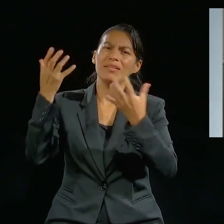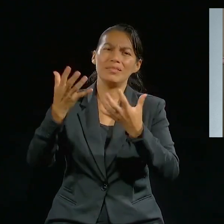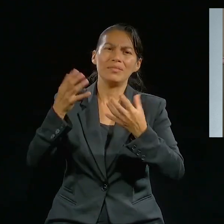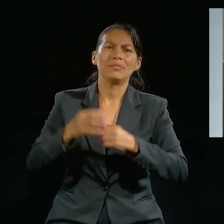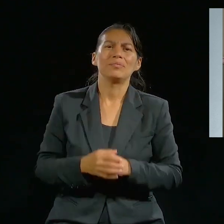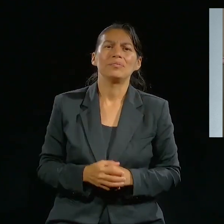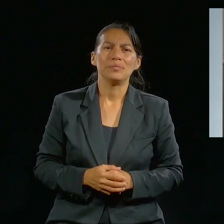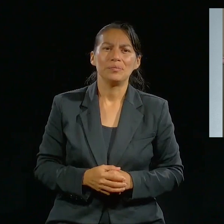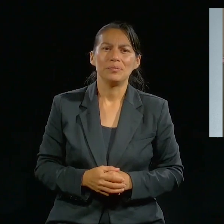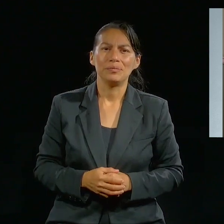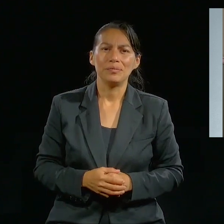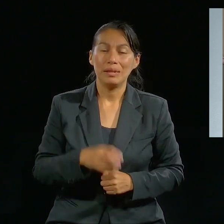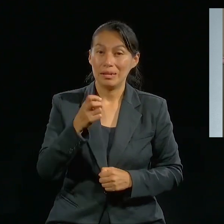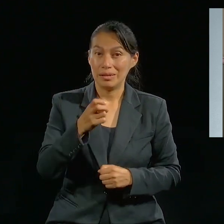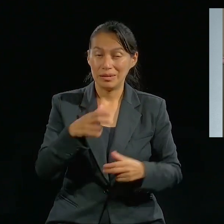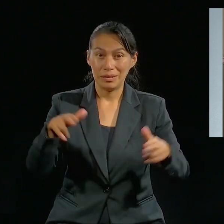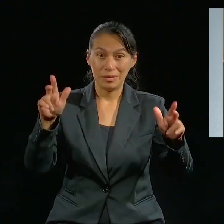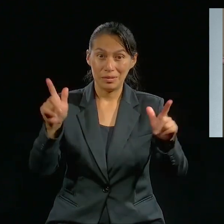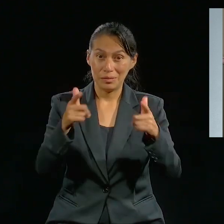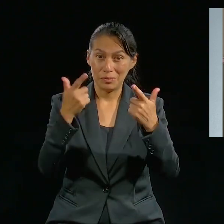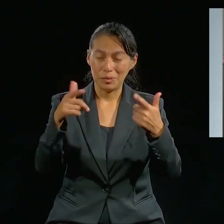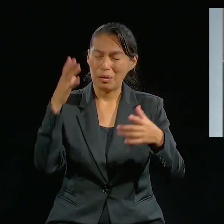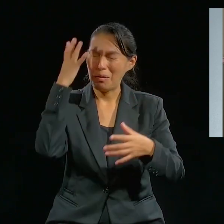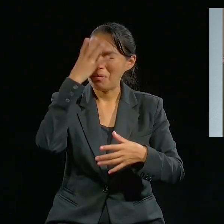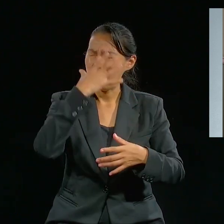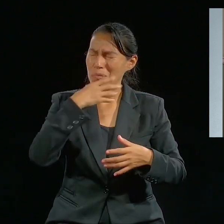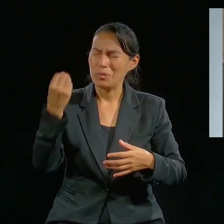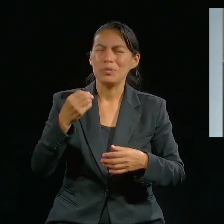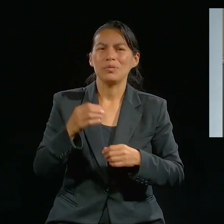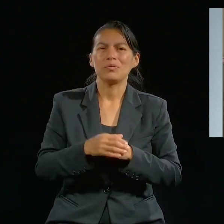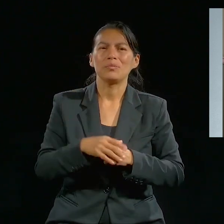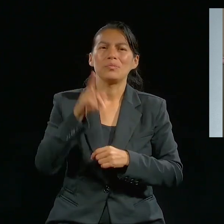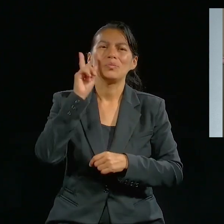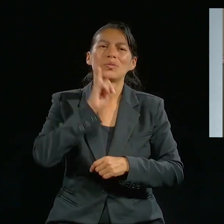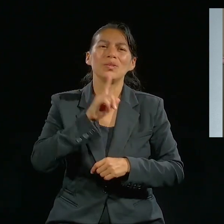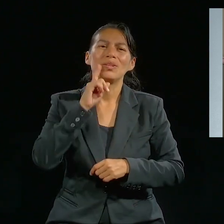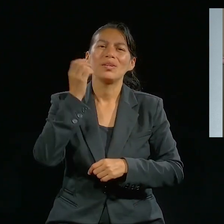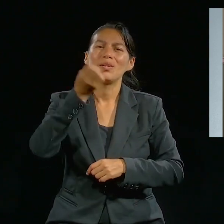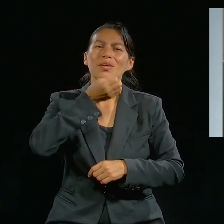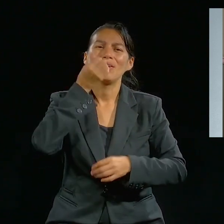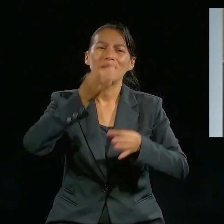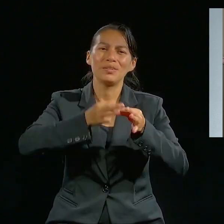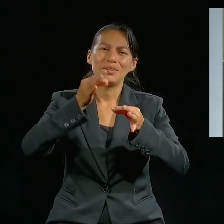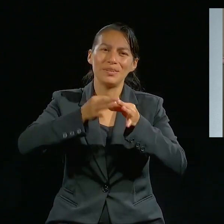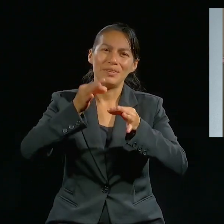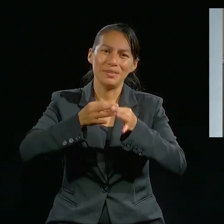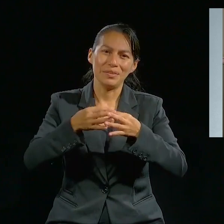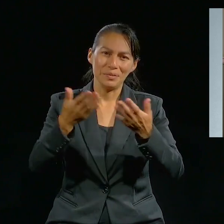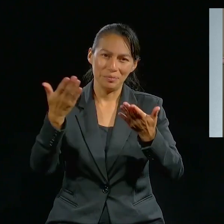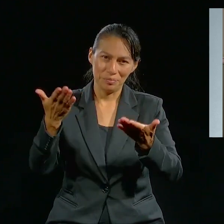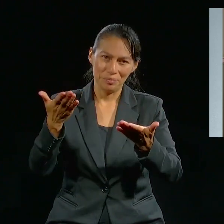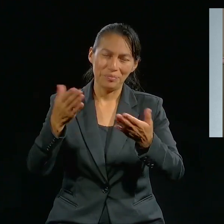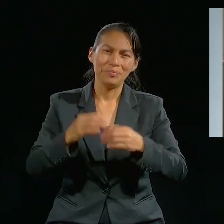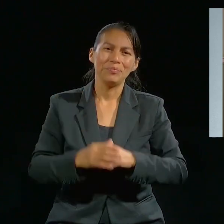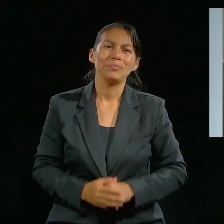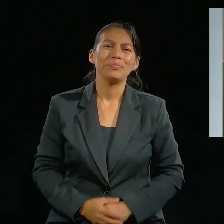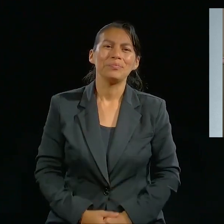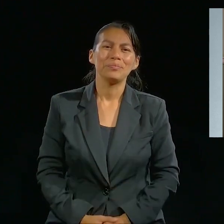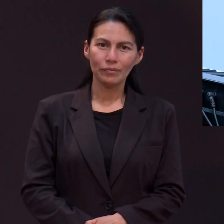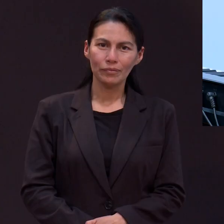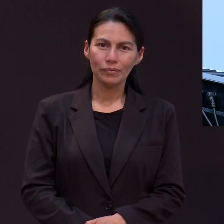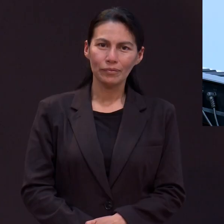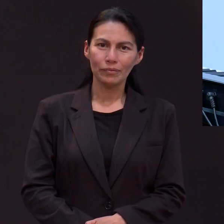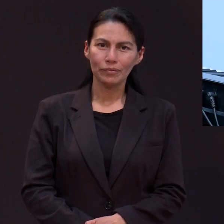lo imposible escuchemos este hermoso himno de las guerreras de la oración